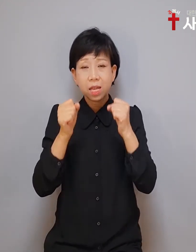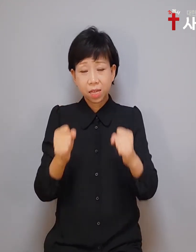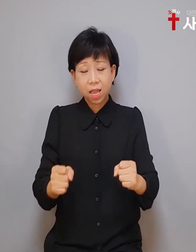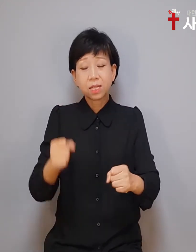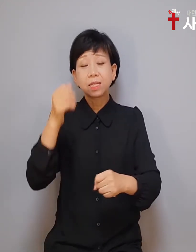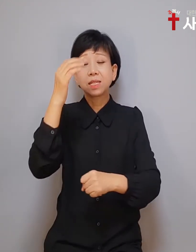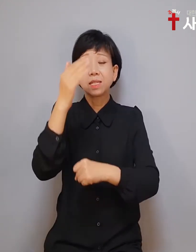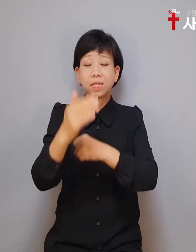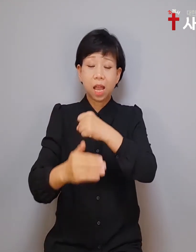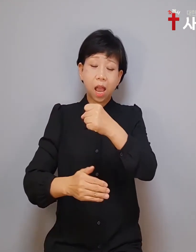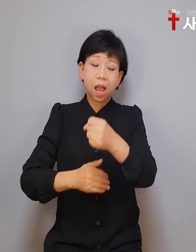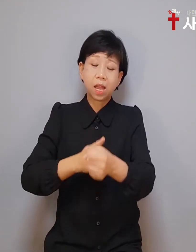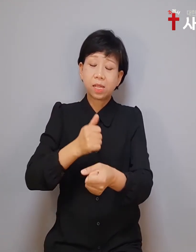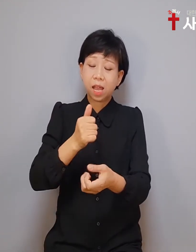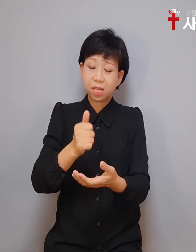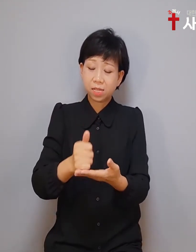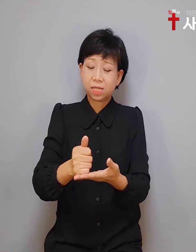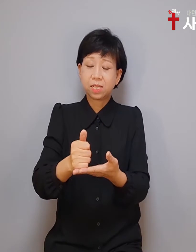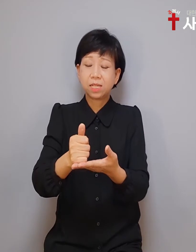살아계신